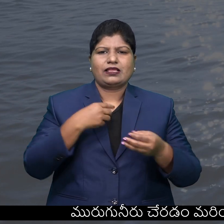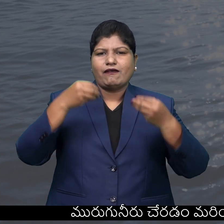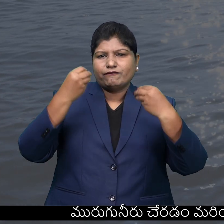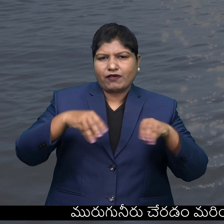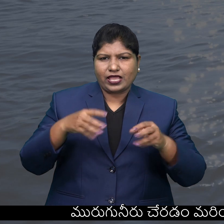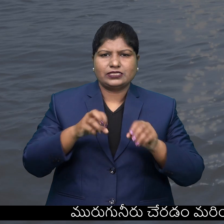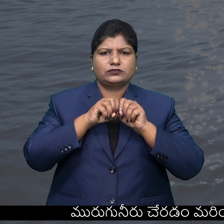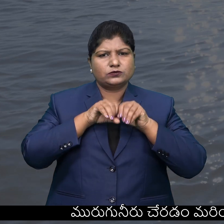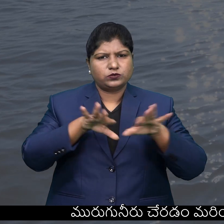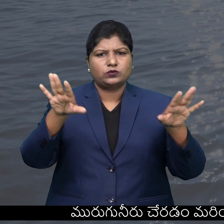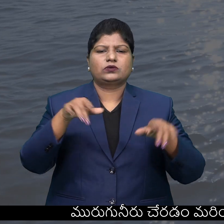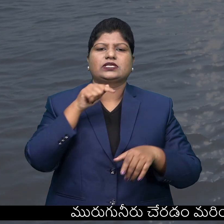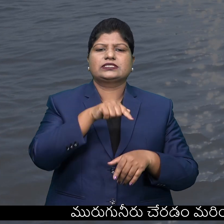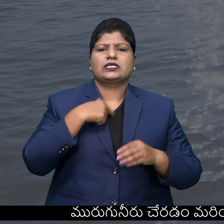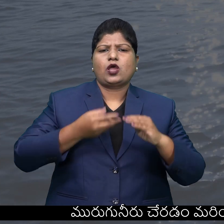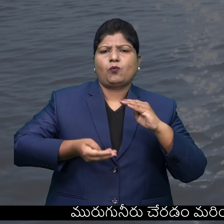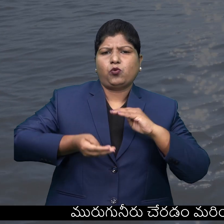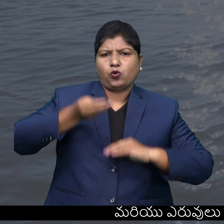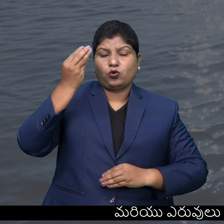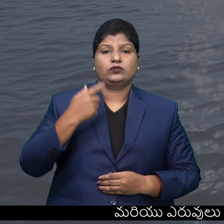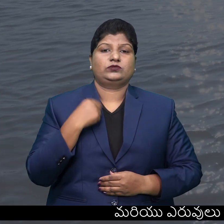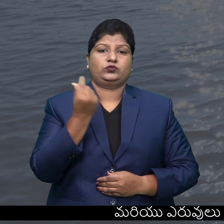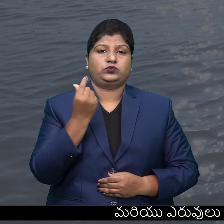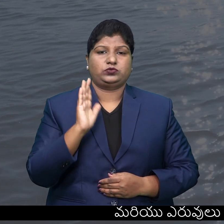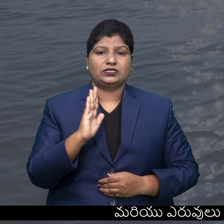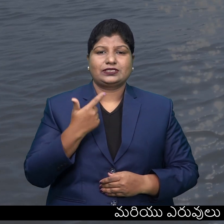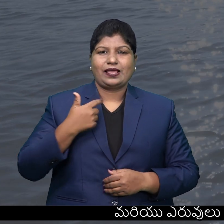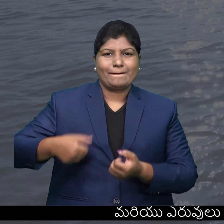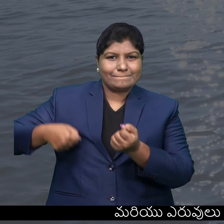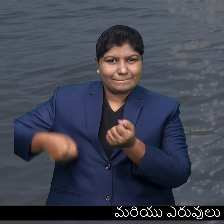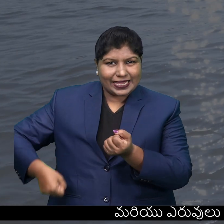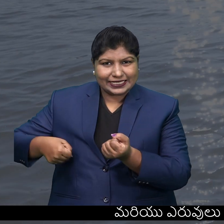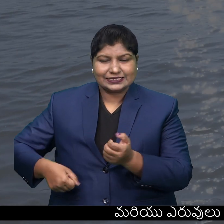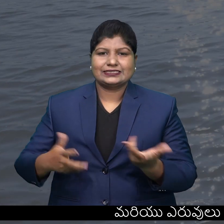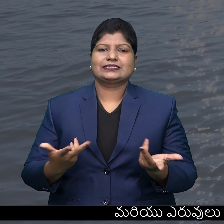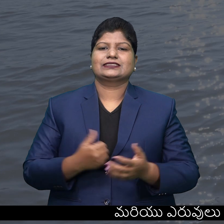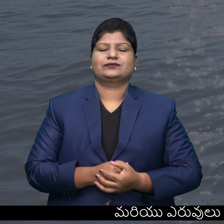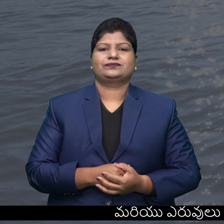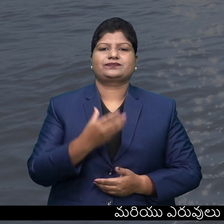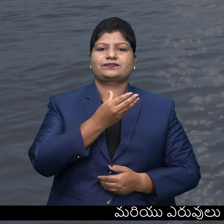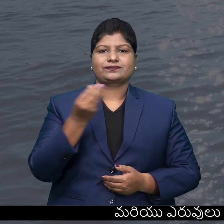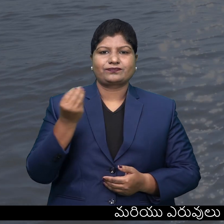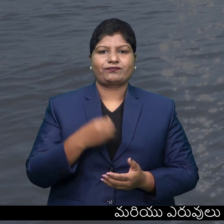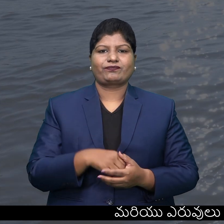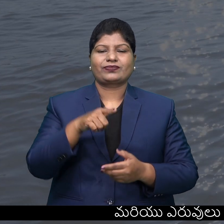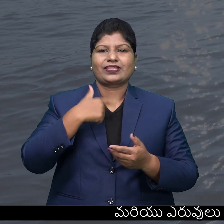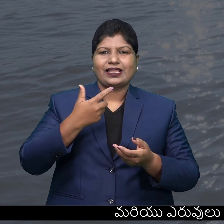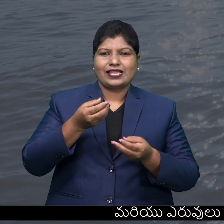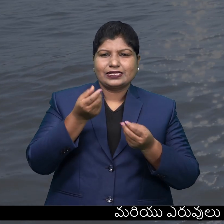మురుగునీరు చేరడం మరియు వ్యవసాయంలో పురుగుమందులు మరియు ఎరువులు విస్తృతంగా ఉపయోగించడం.